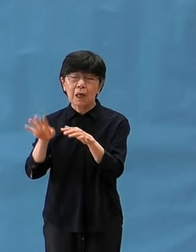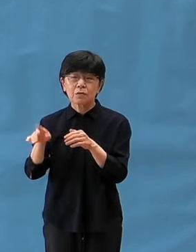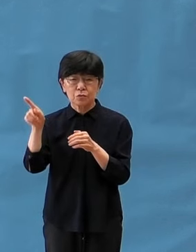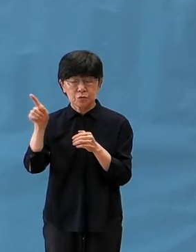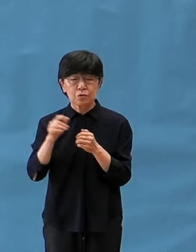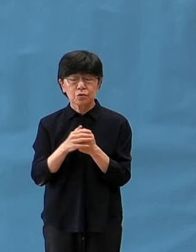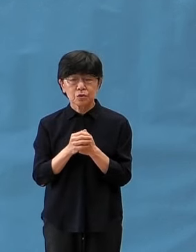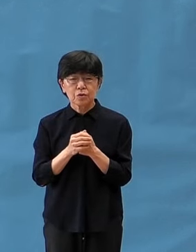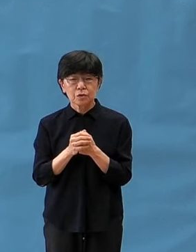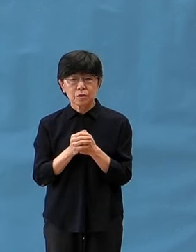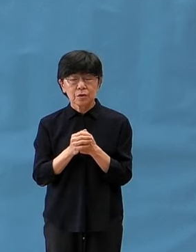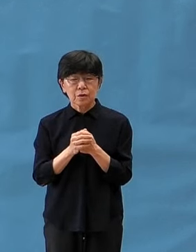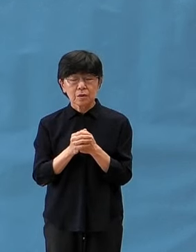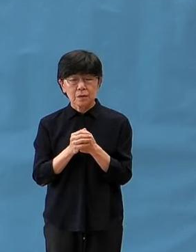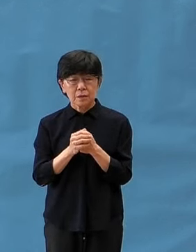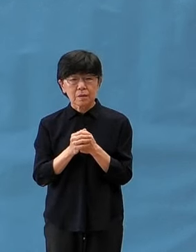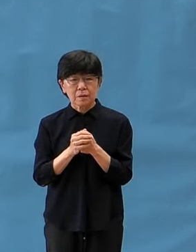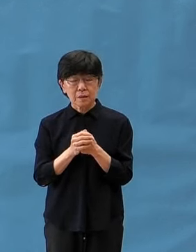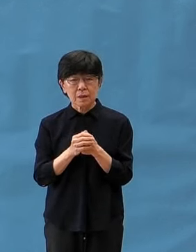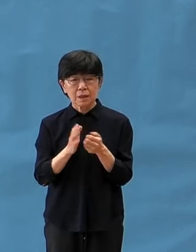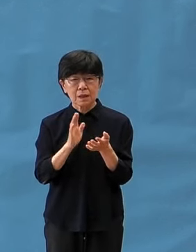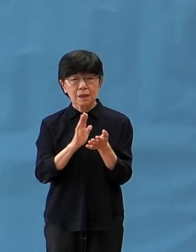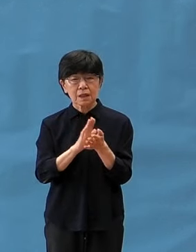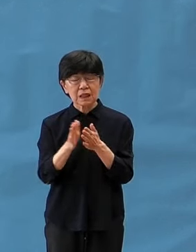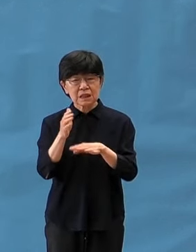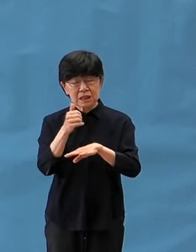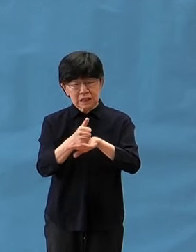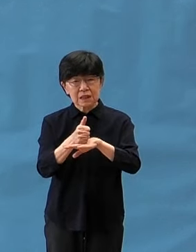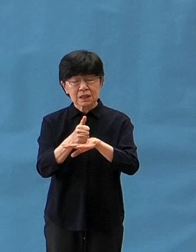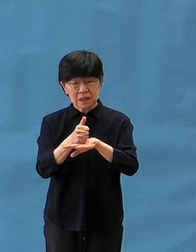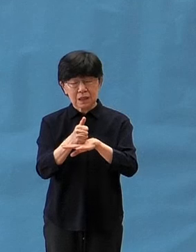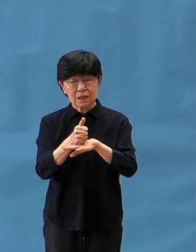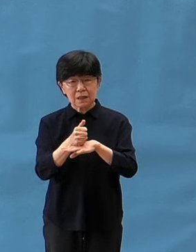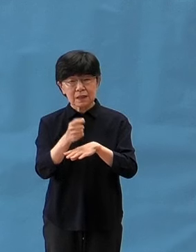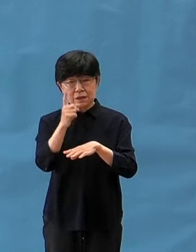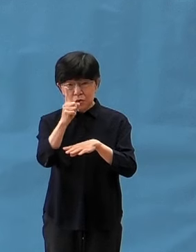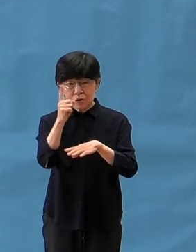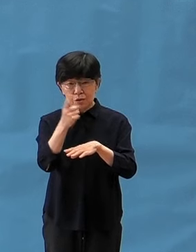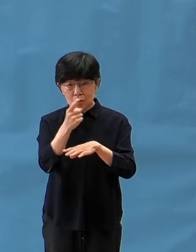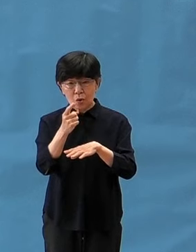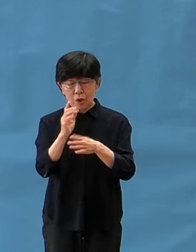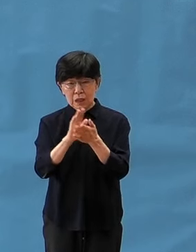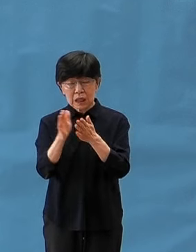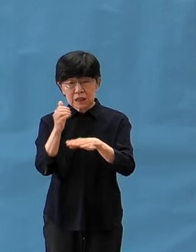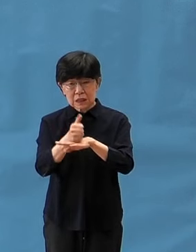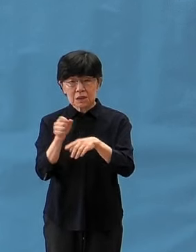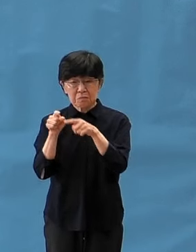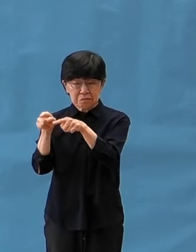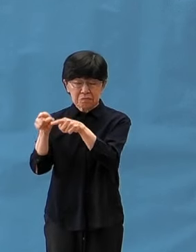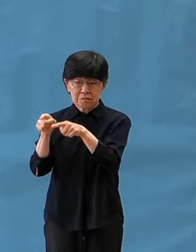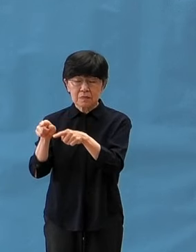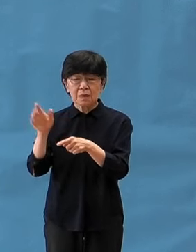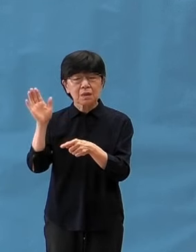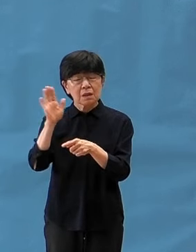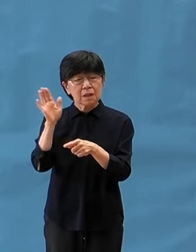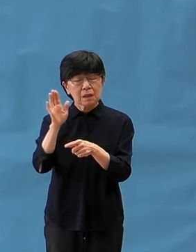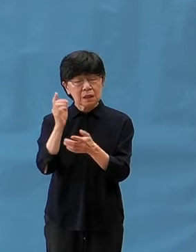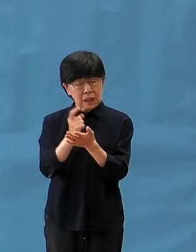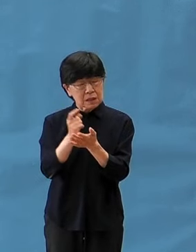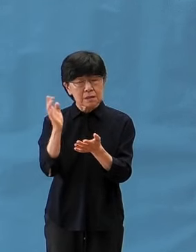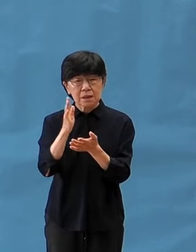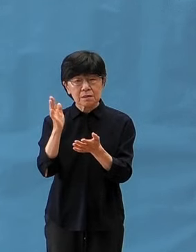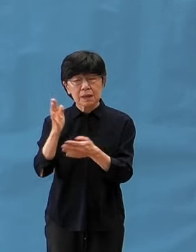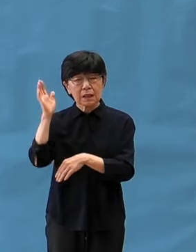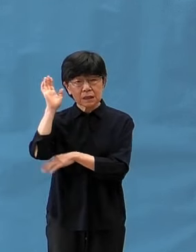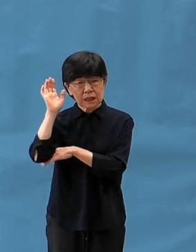なことを、一県知事がなんかギャスか言わなきゃいけないような、そんな、仕事の仕方じゃなくて、ちゃんと政府の